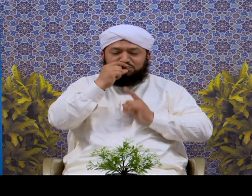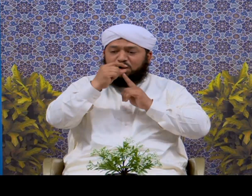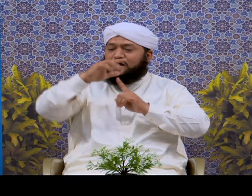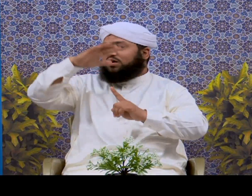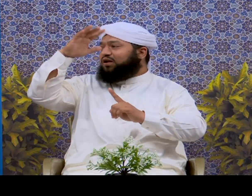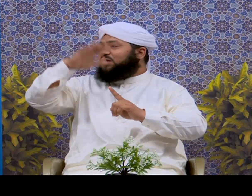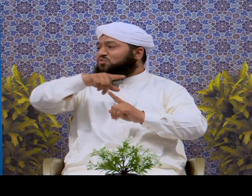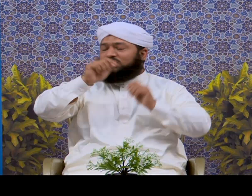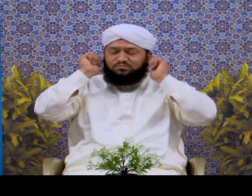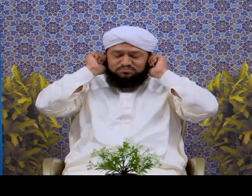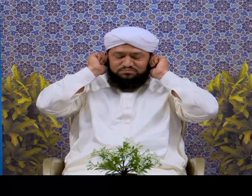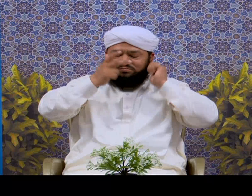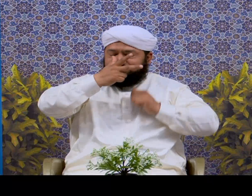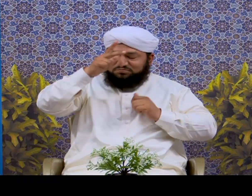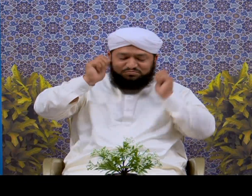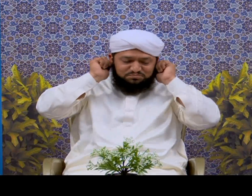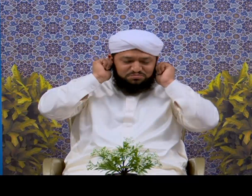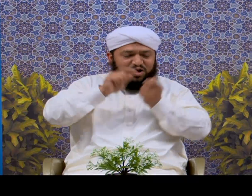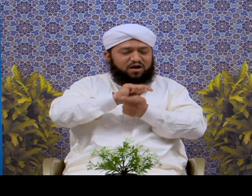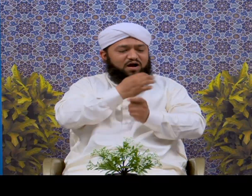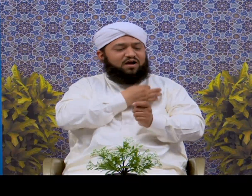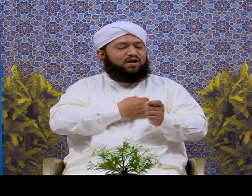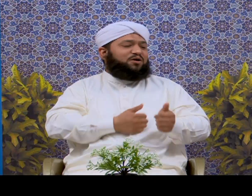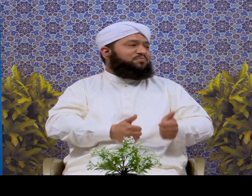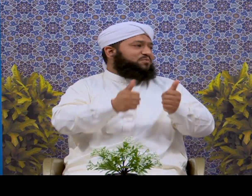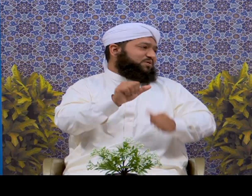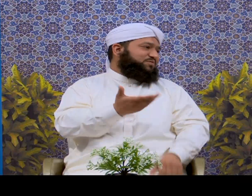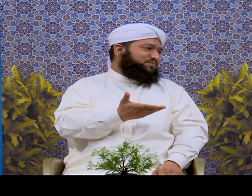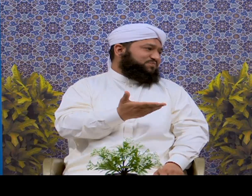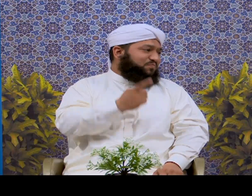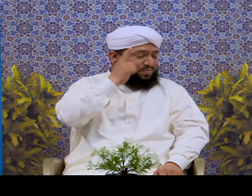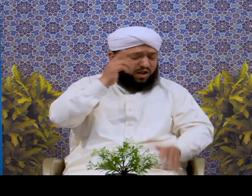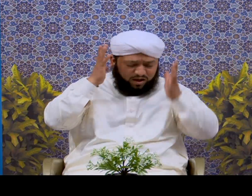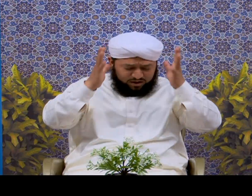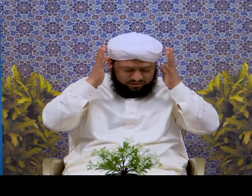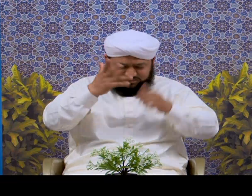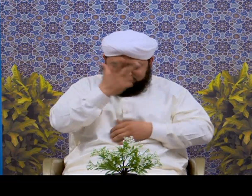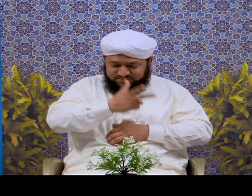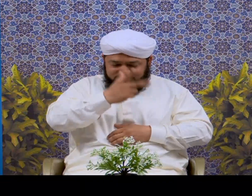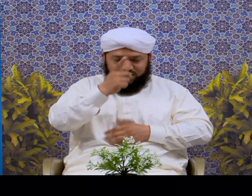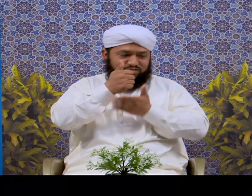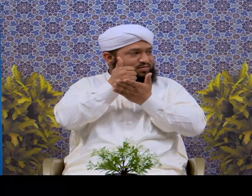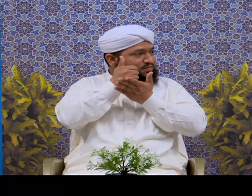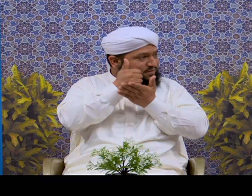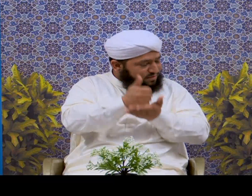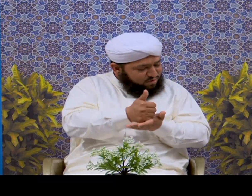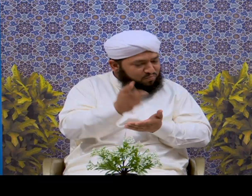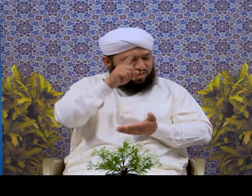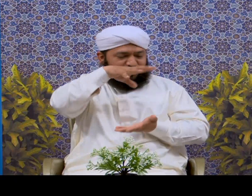سے اسے توبہ کی توفیق عطا فرمائی، عبادت و ریاضت اور مجاہدات کی توفیق عطا فرمائی اور اپنی بارگاہ میں قبول فرما